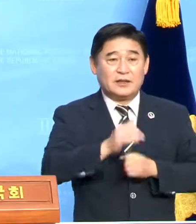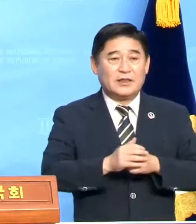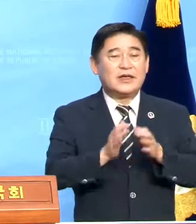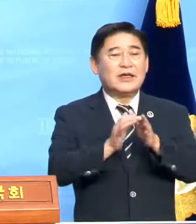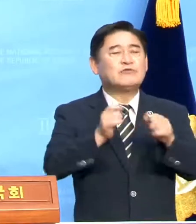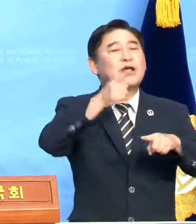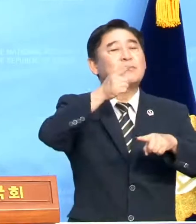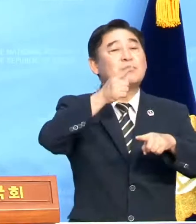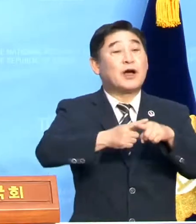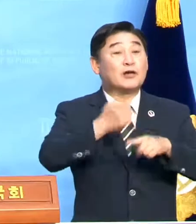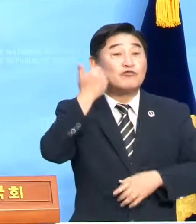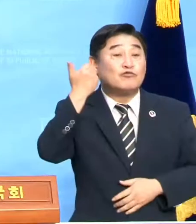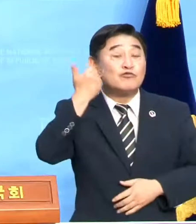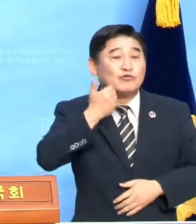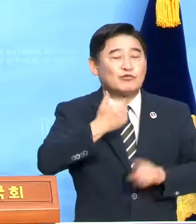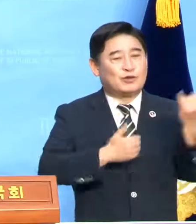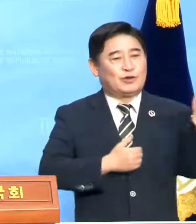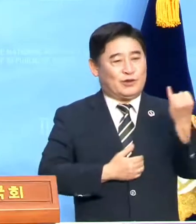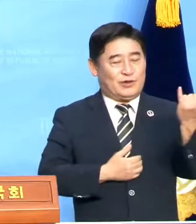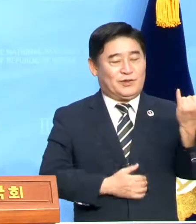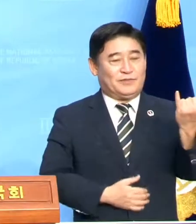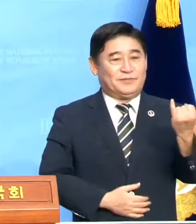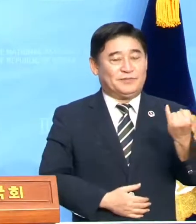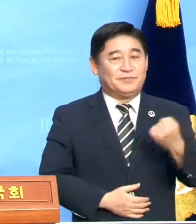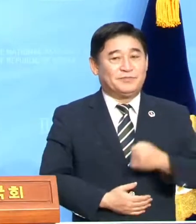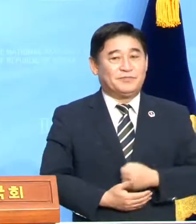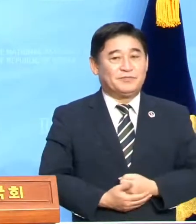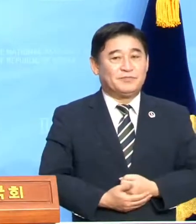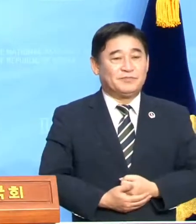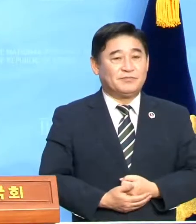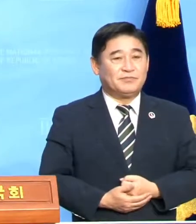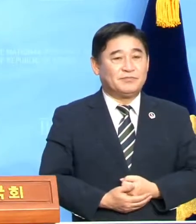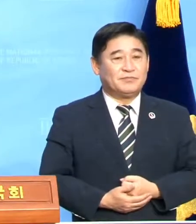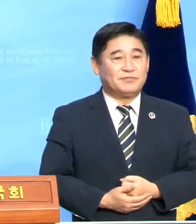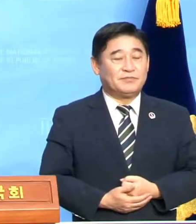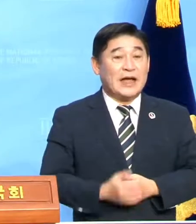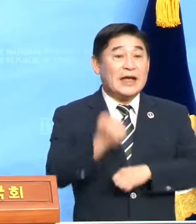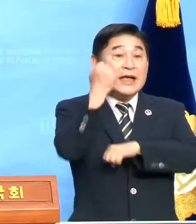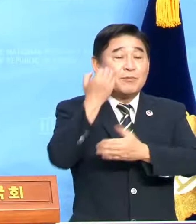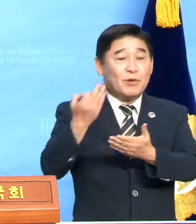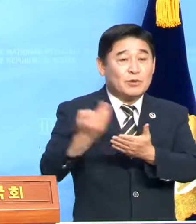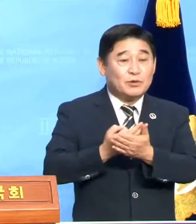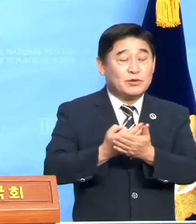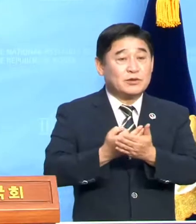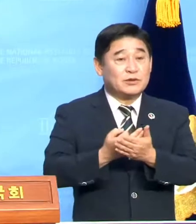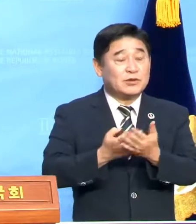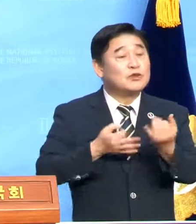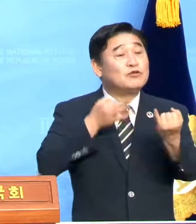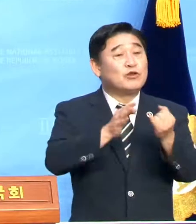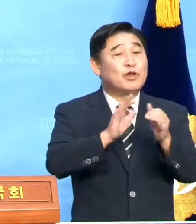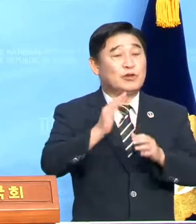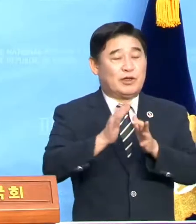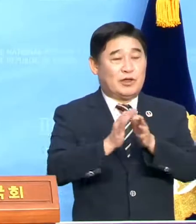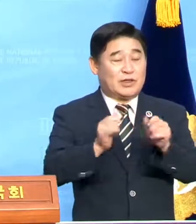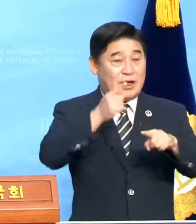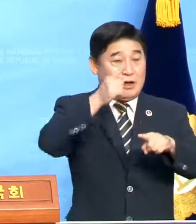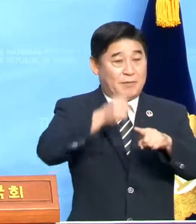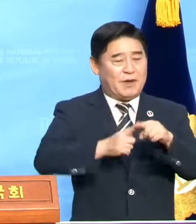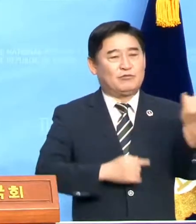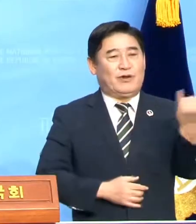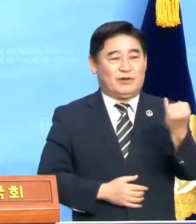인구의 절반은 여성이라는 사실 기본소득 대상자의 절반 도움